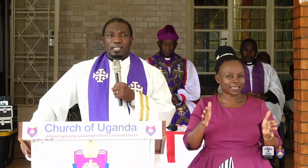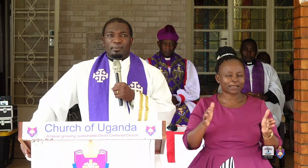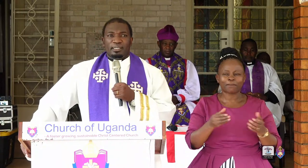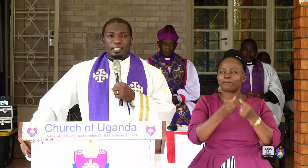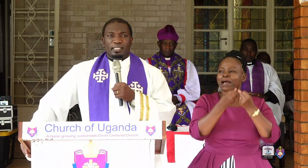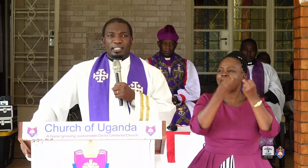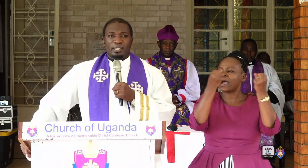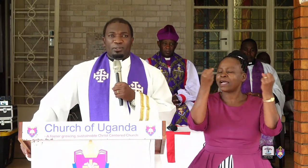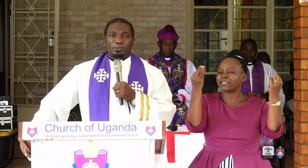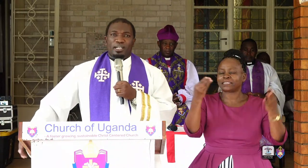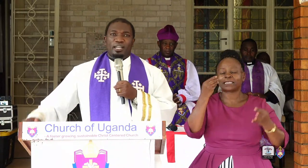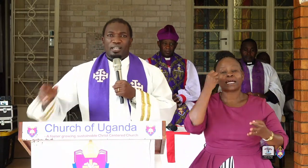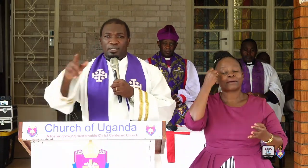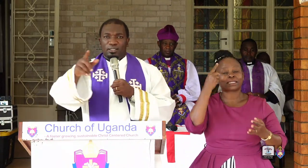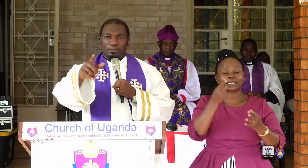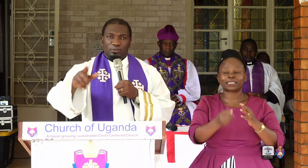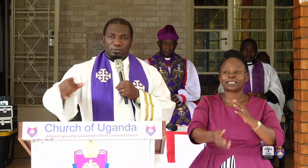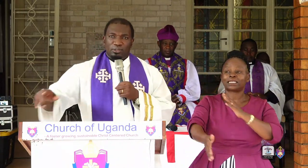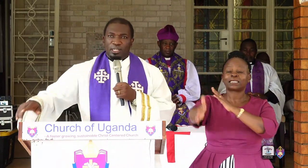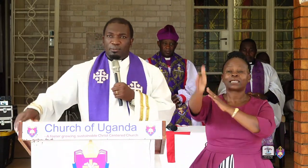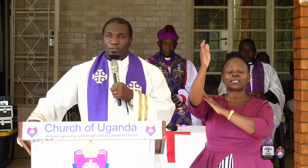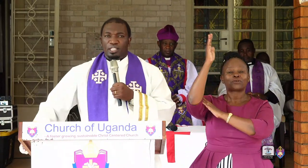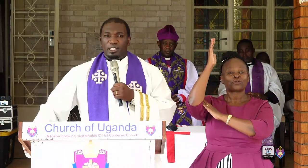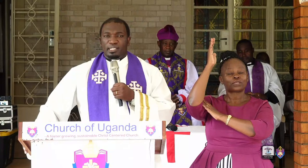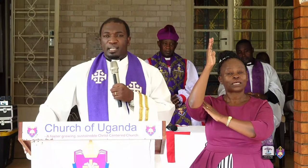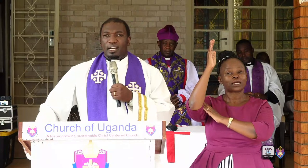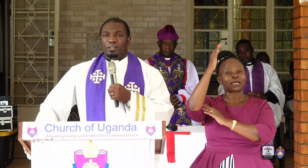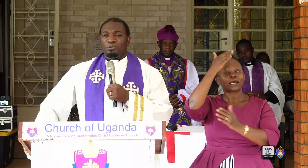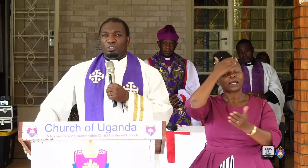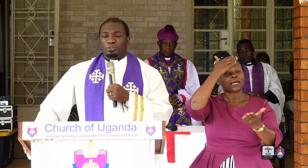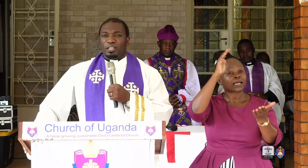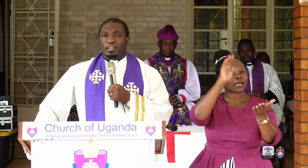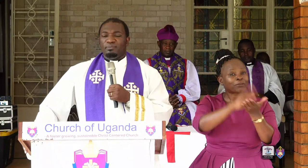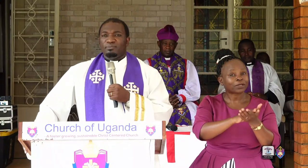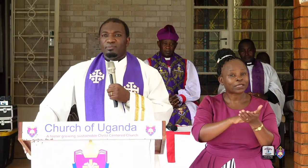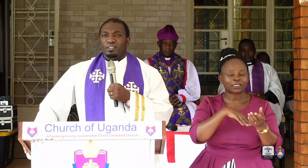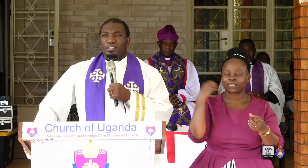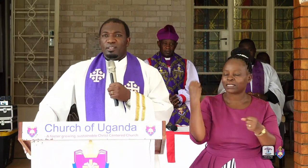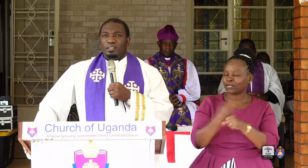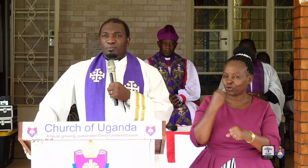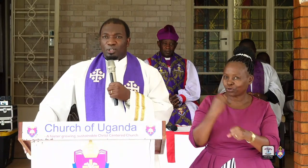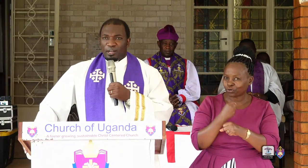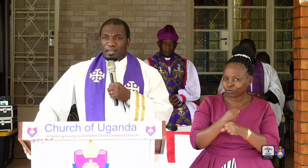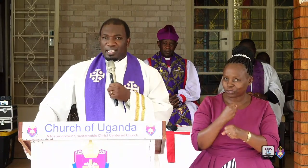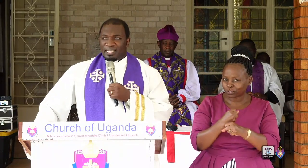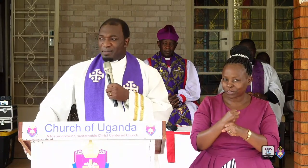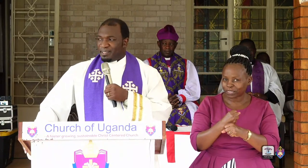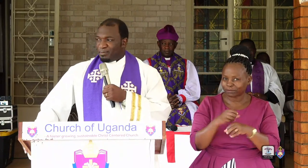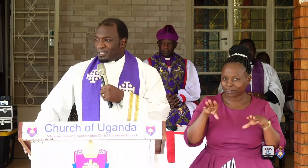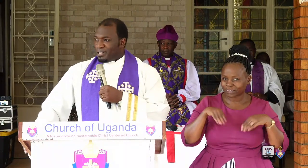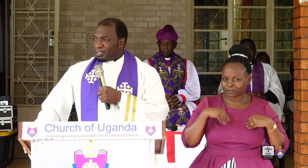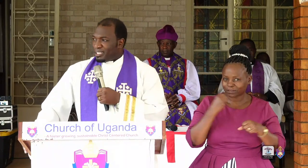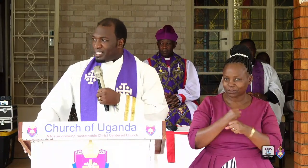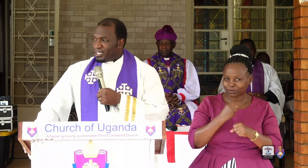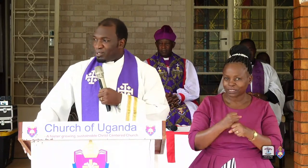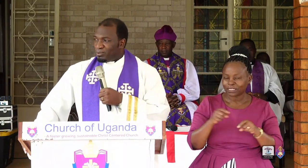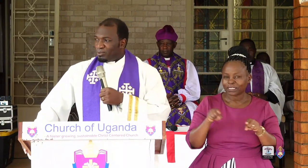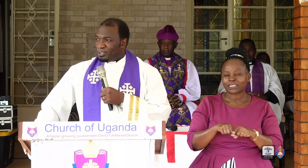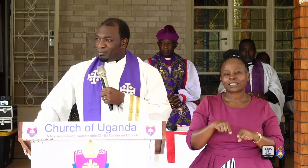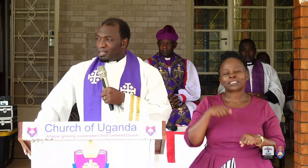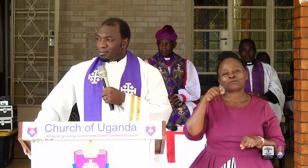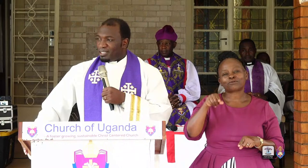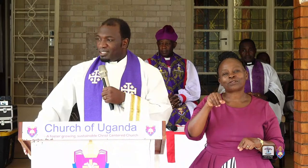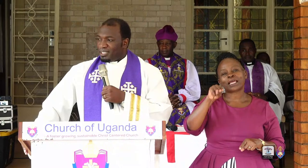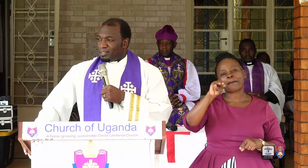banji abategede katonda nga mukiriza okuchikola. Mokama yebazi, watine migadali wano